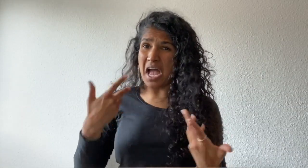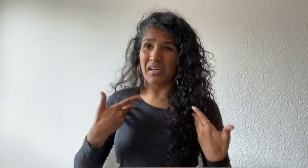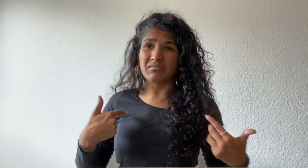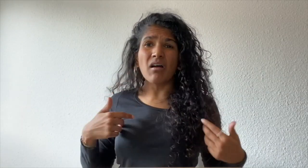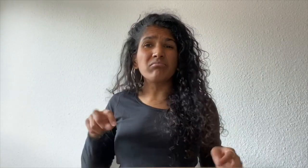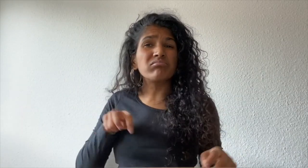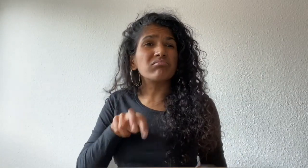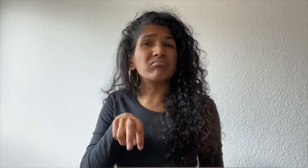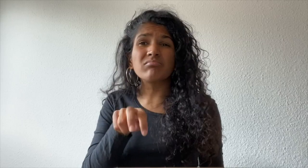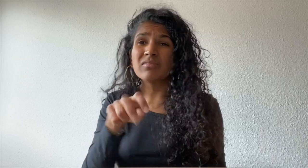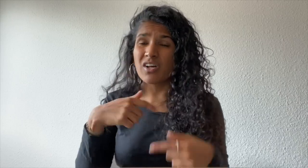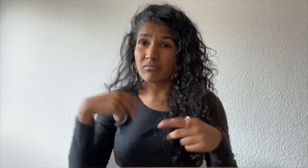keine Gedanken machen.